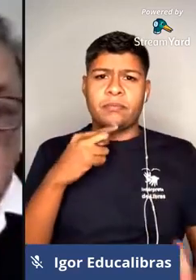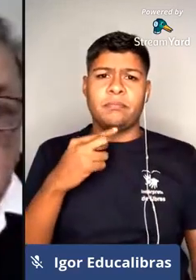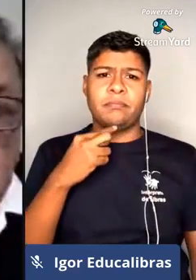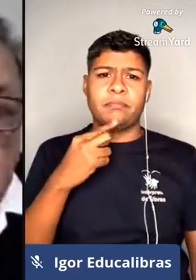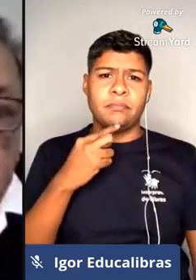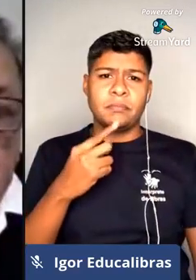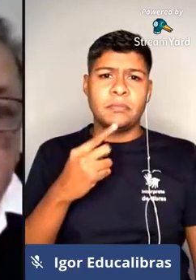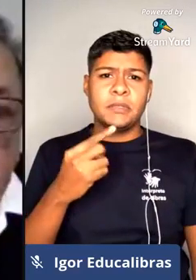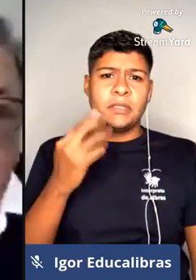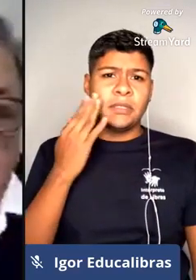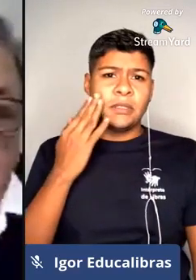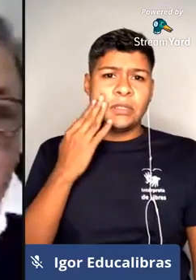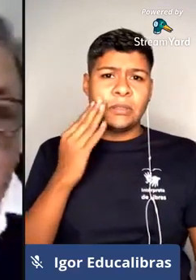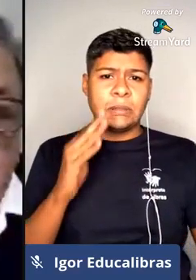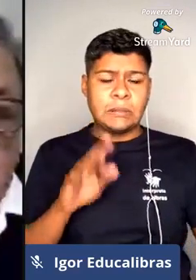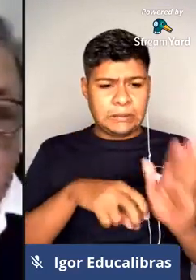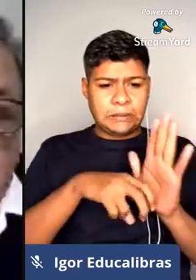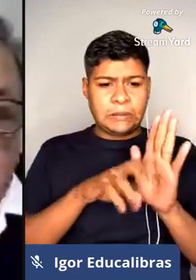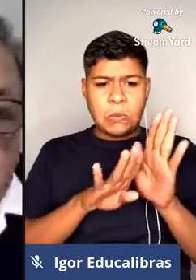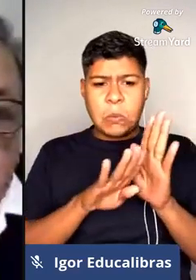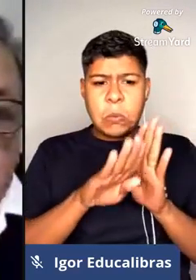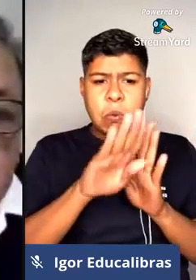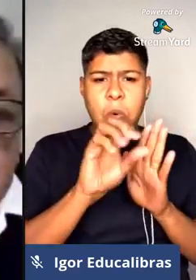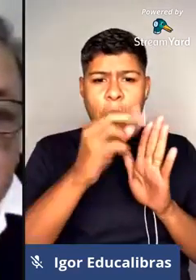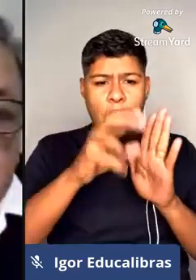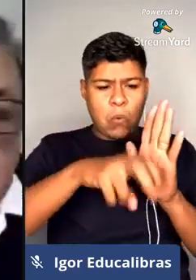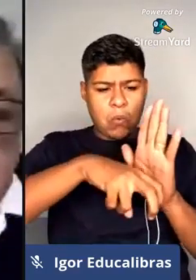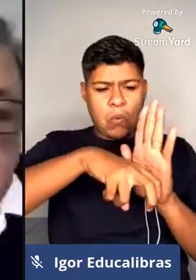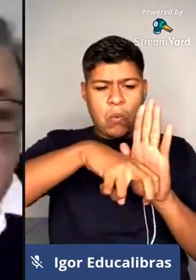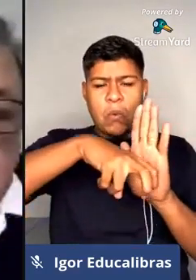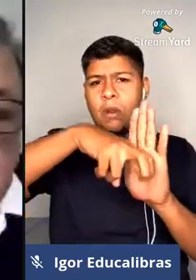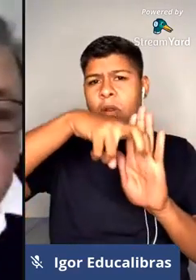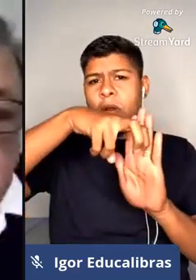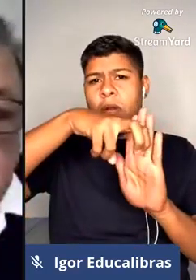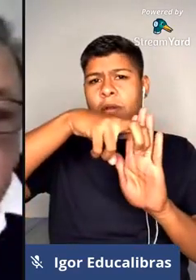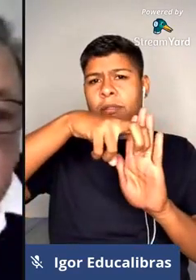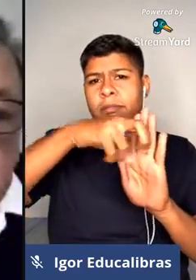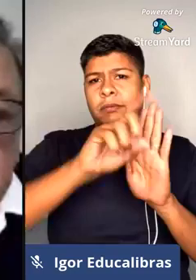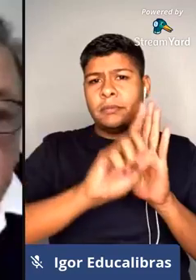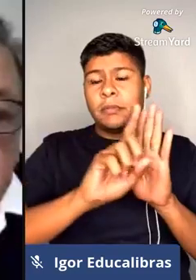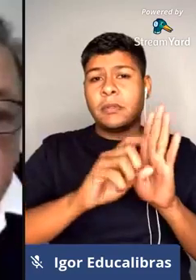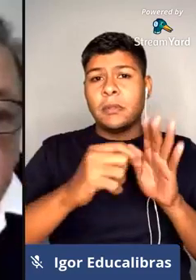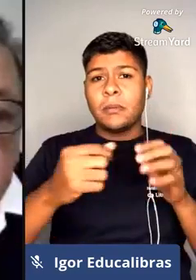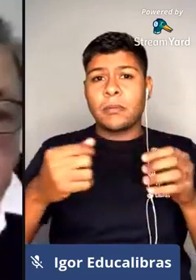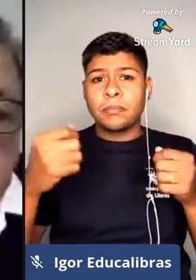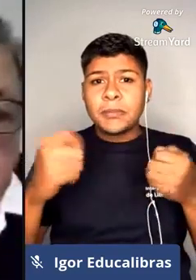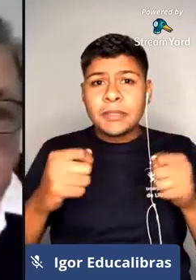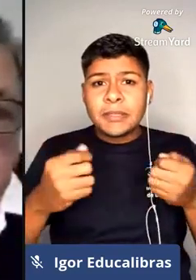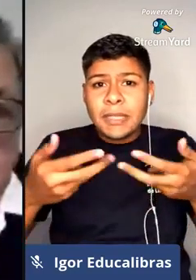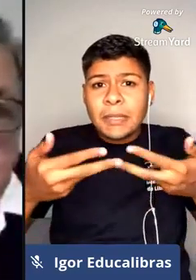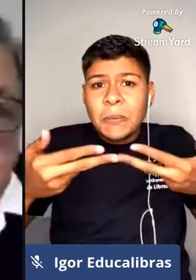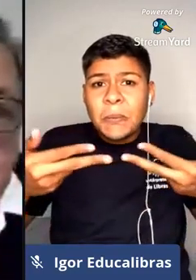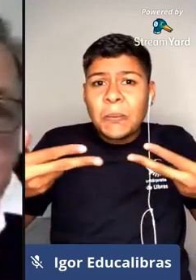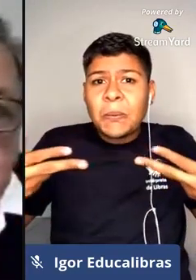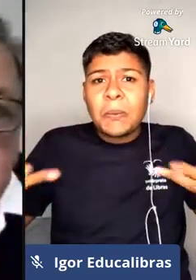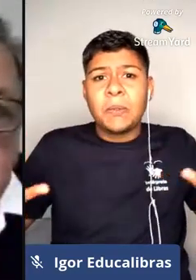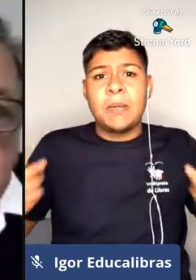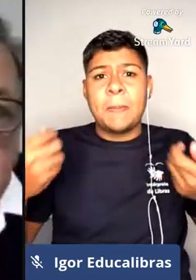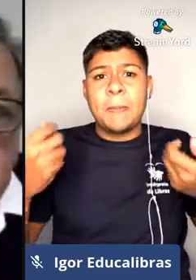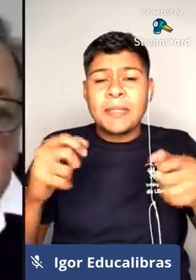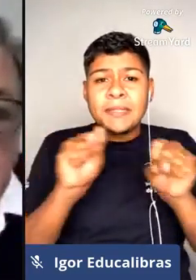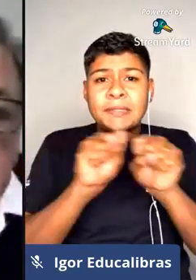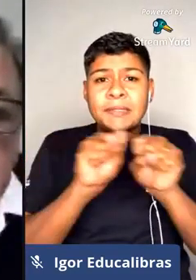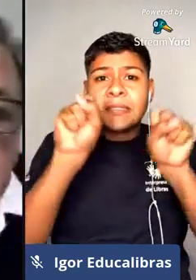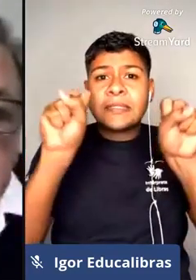Né? A questão não é mais uma rampinha ou um elevador de ônibus. As questões se sofisticam e a gente precisa ter um